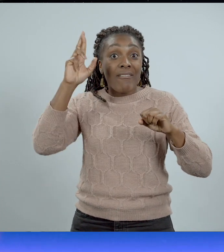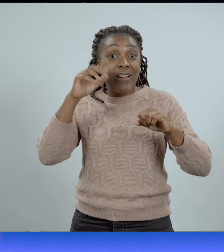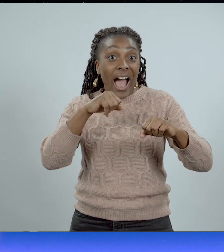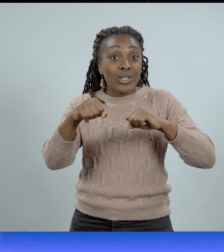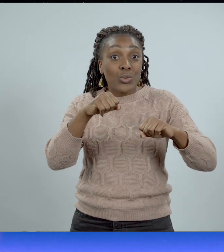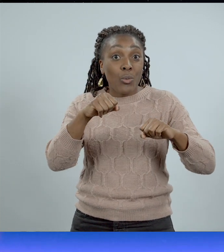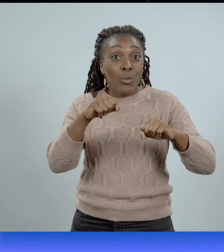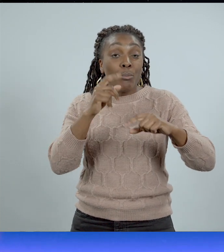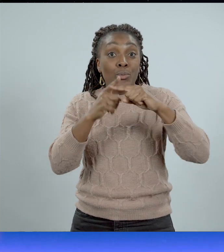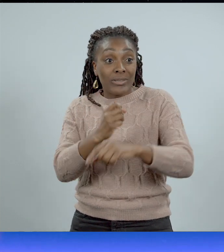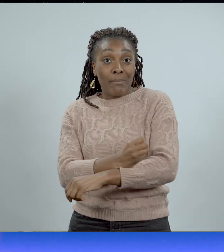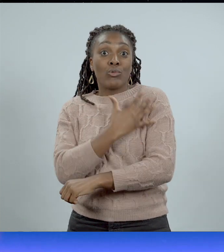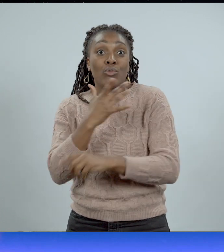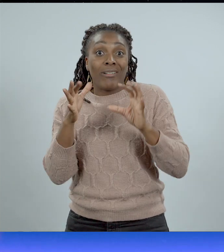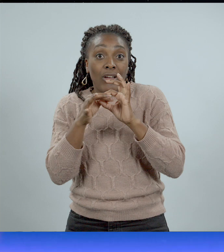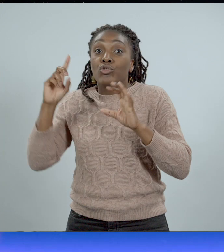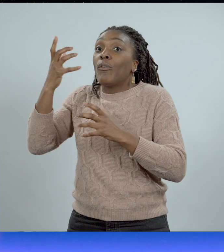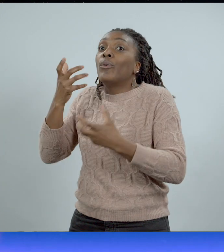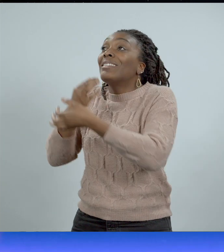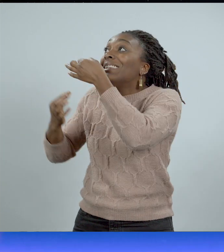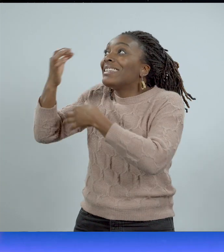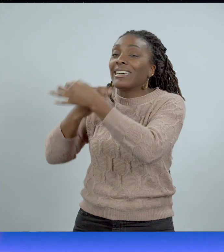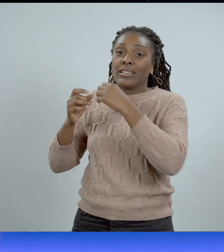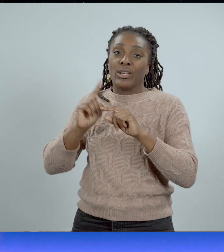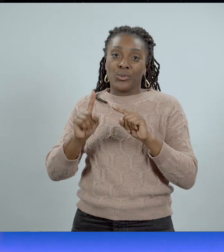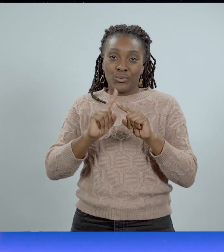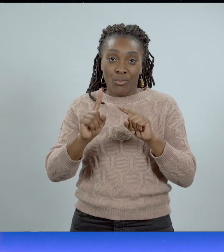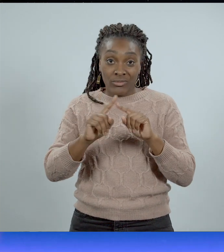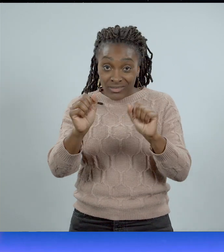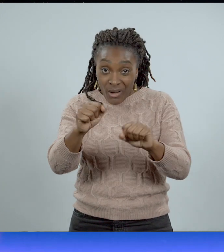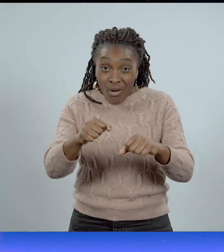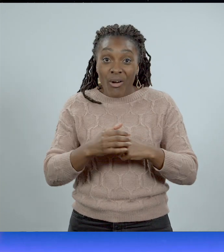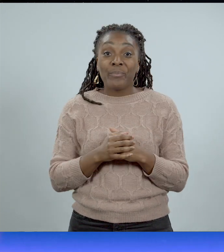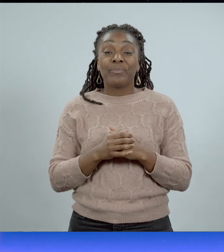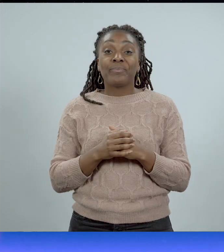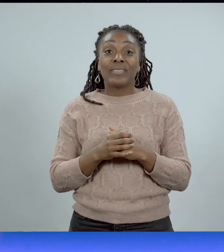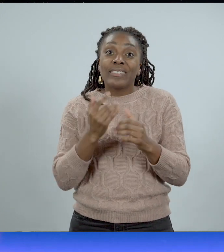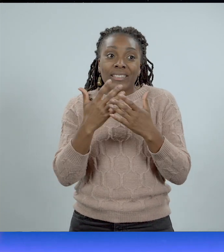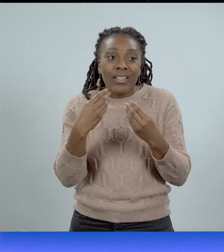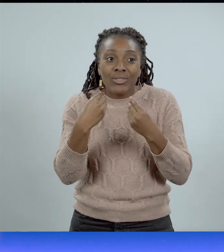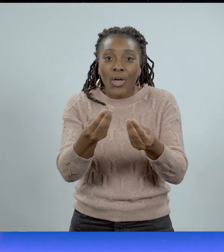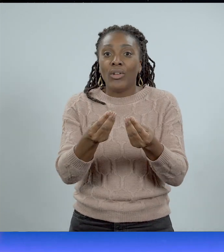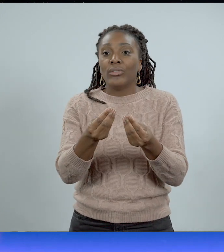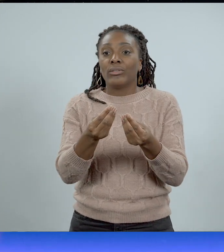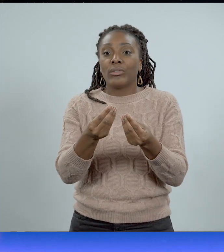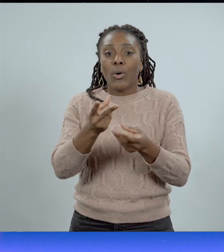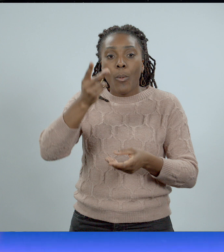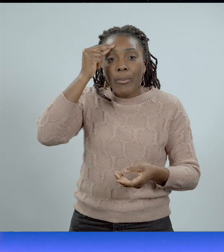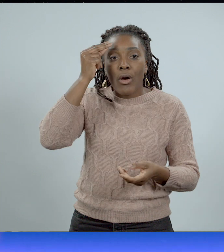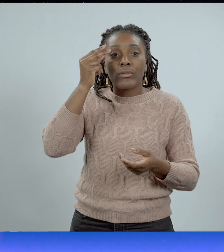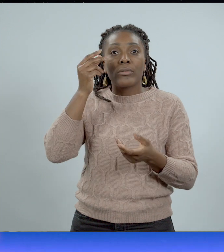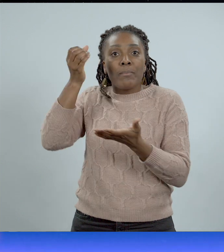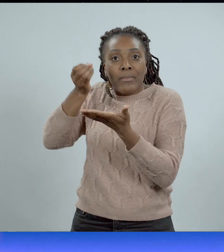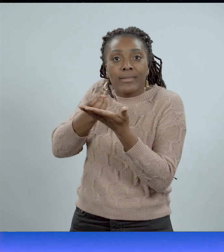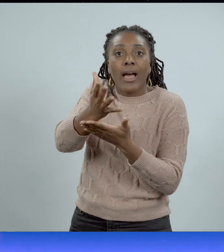principale du rêve et l'émotion principale du rêve, Dieu est en train de vous dire quelque chose, d'accord? Et cela va vous permettre de